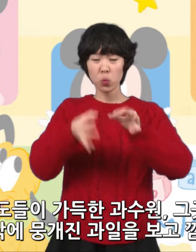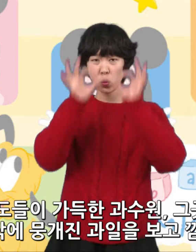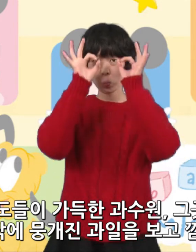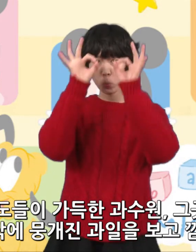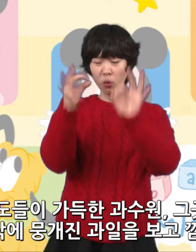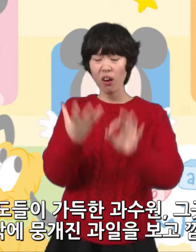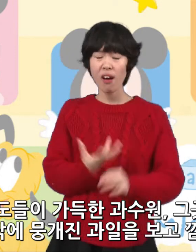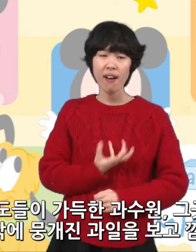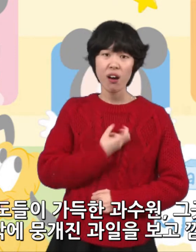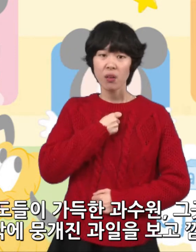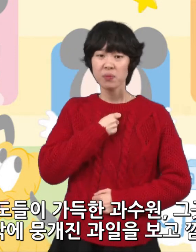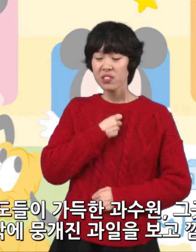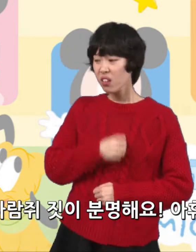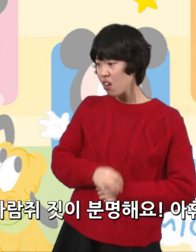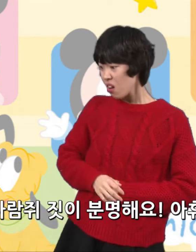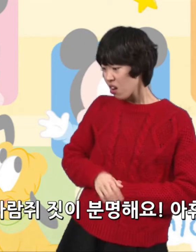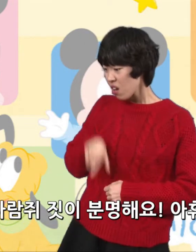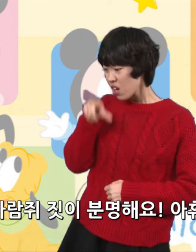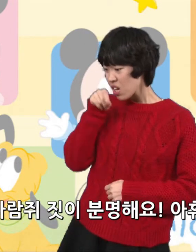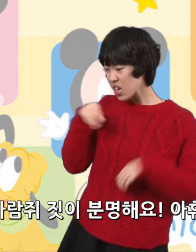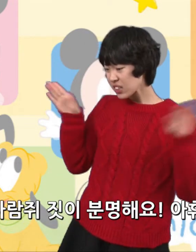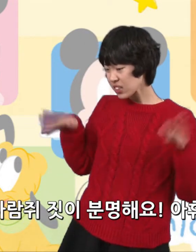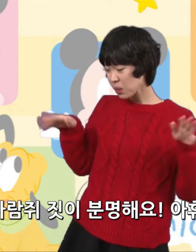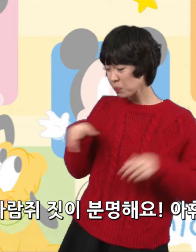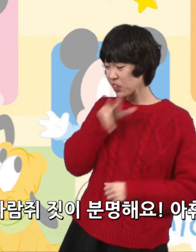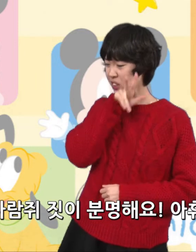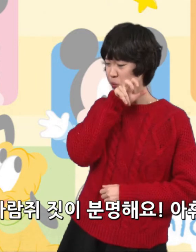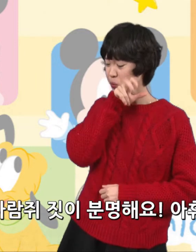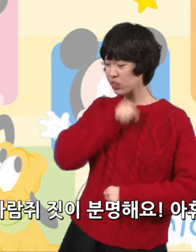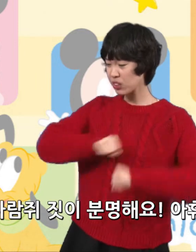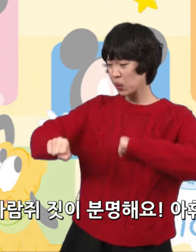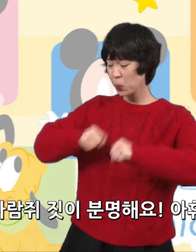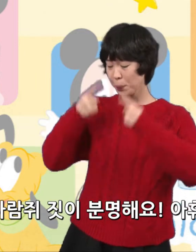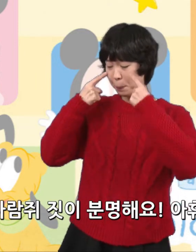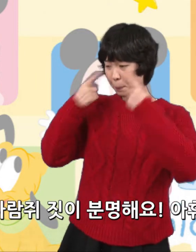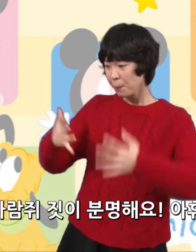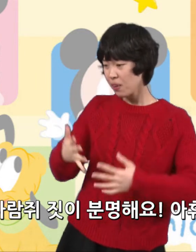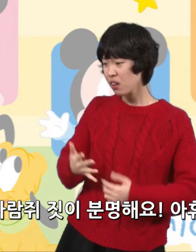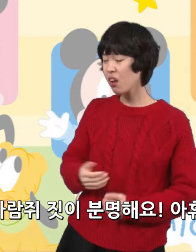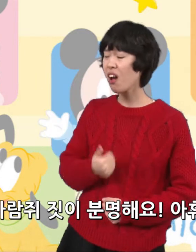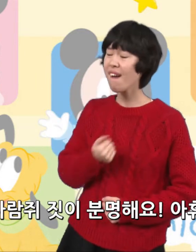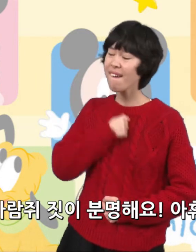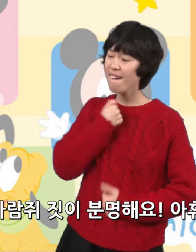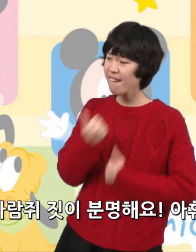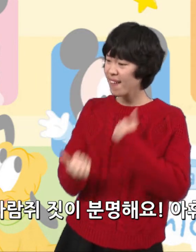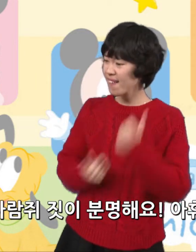보고 깜짝 놀랐어요. 참새나 다람쥐 짓이 분명해요. 아, 속상해.